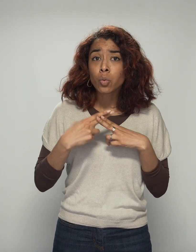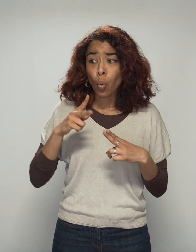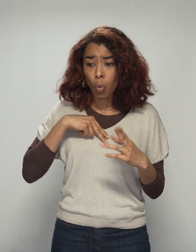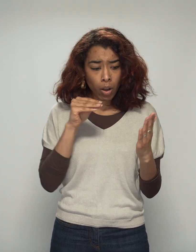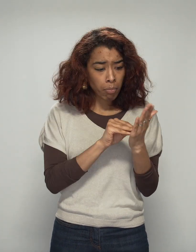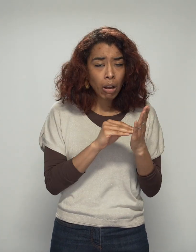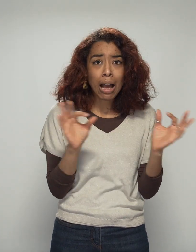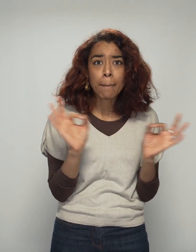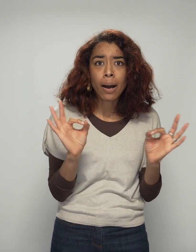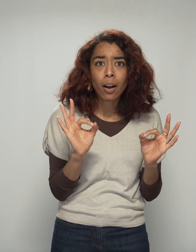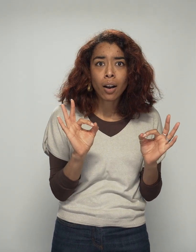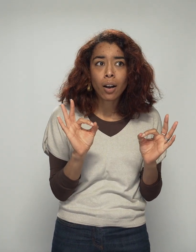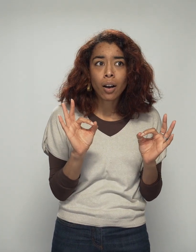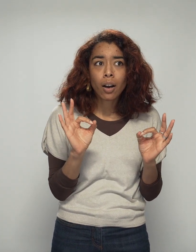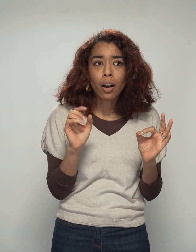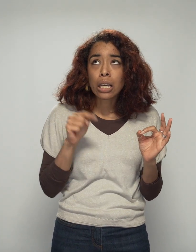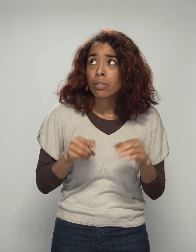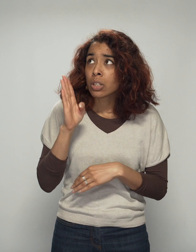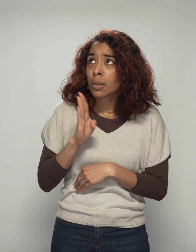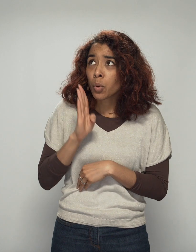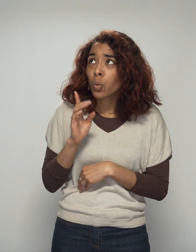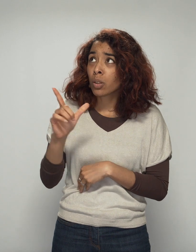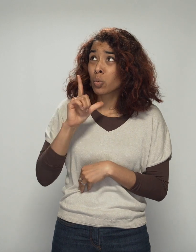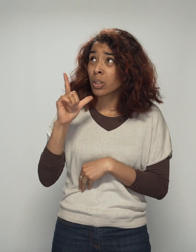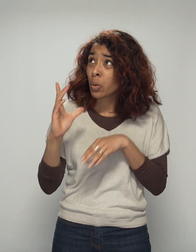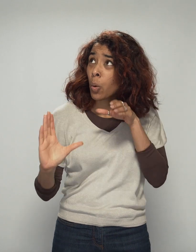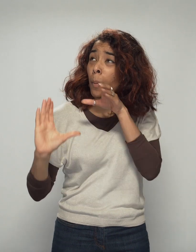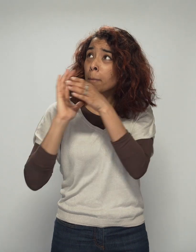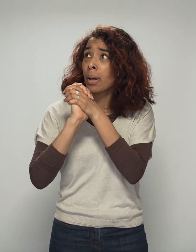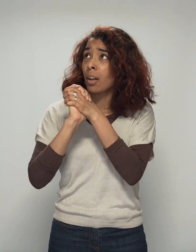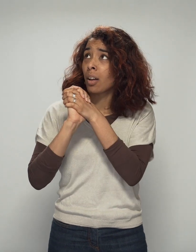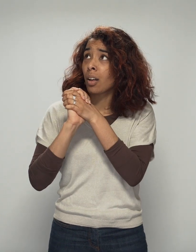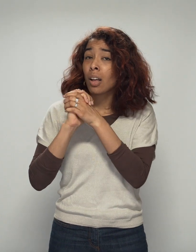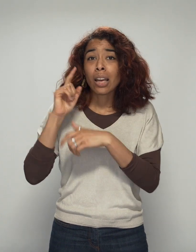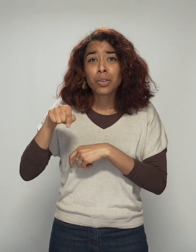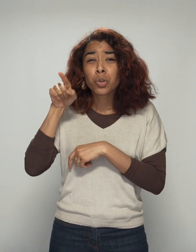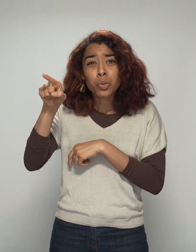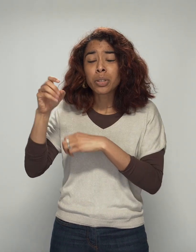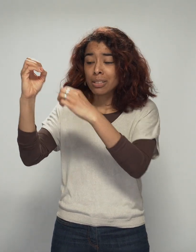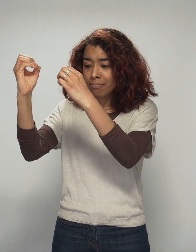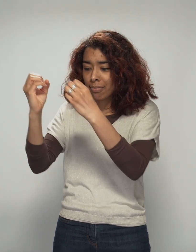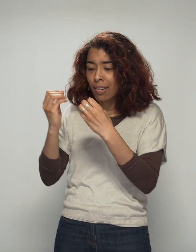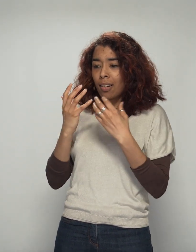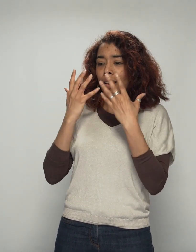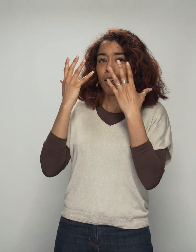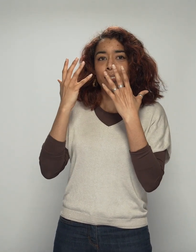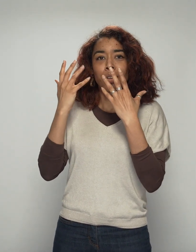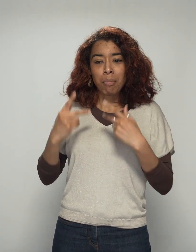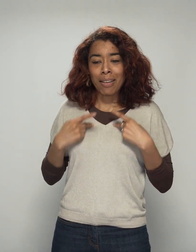vie et je me suis dit que j'avais vraiment besoin de faire la paix avec Dieu et que je devais lui-même le laisser